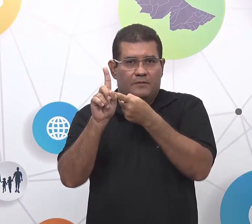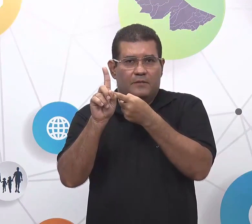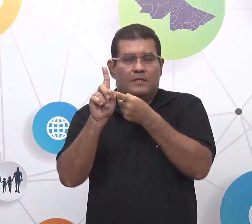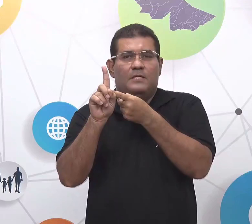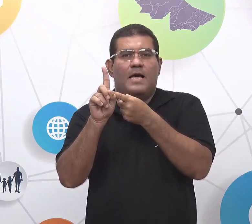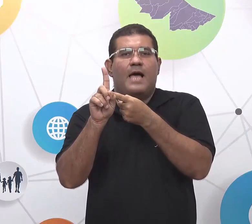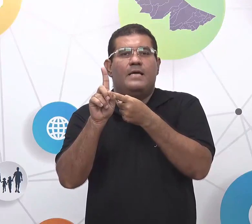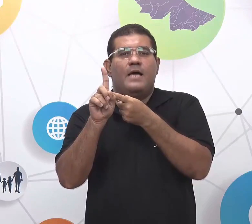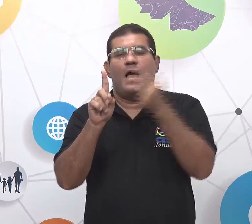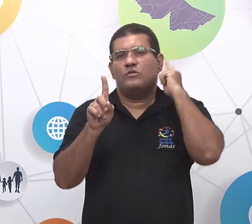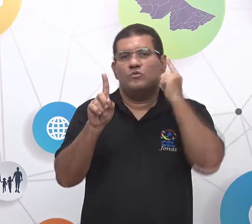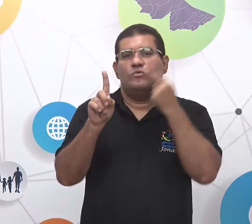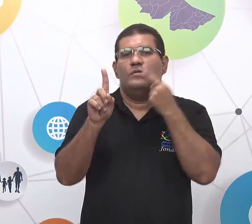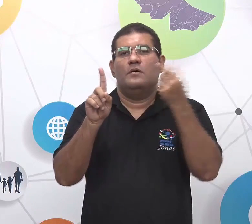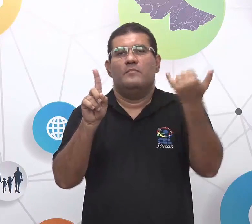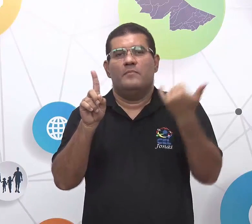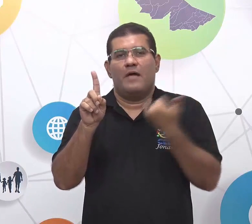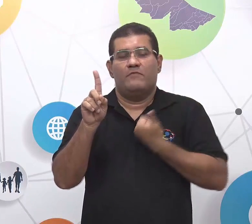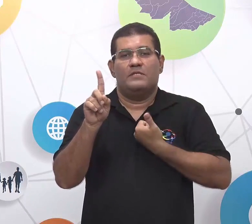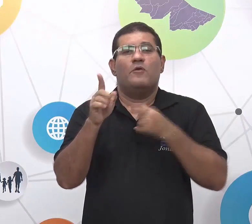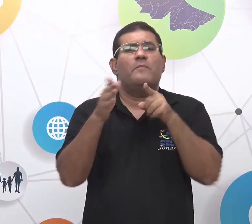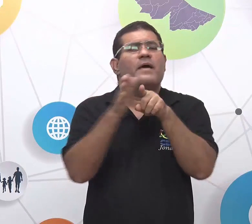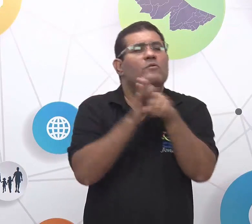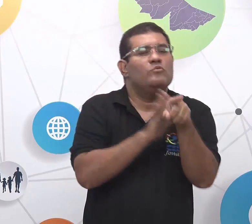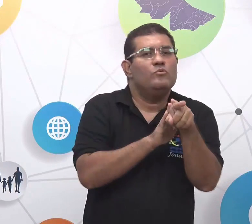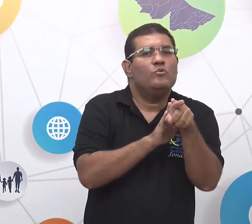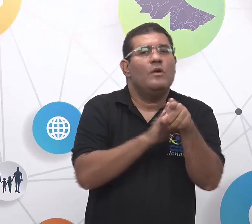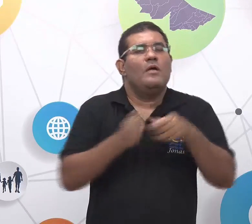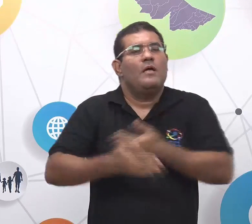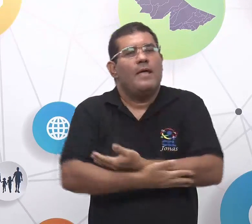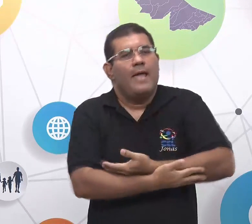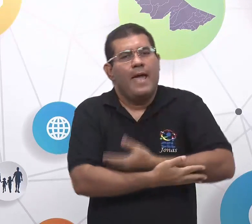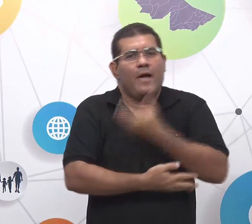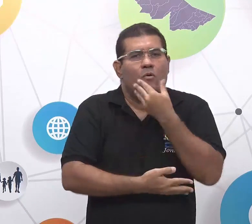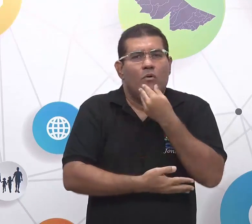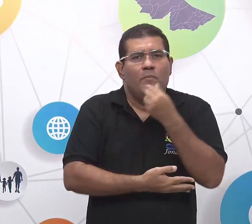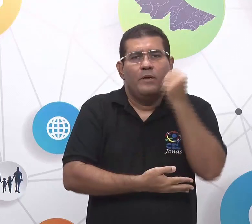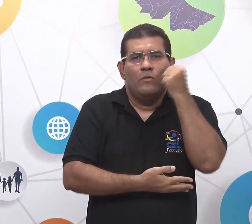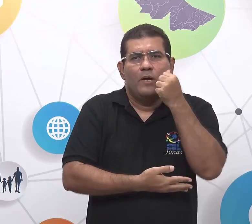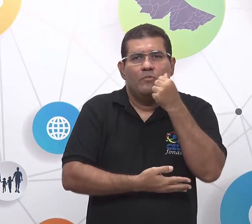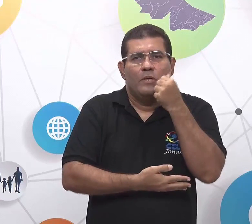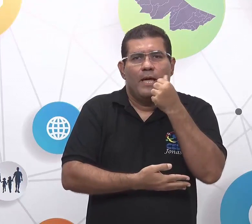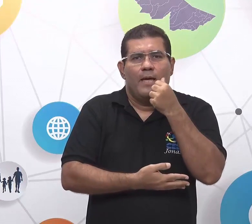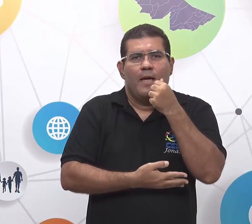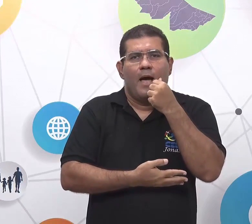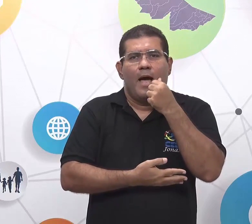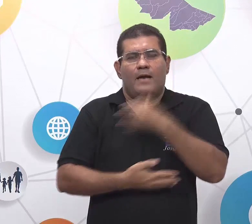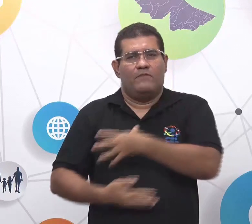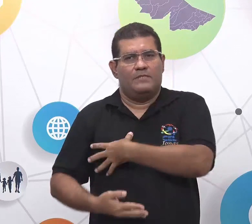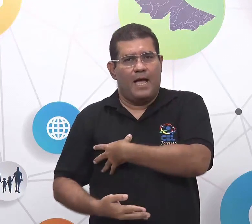e aí a surda me avisa aí eu pergunto é homem ou é mulher aí ela